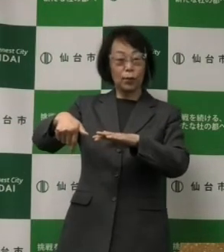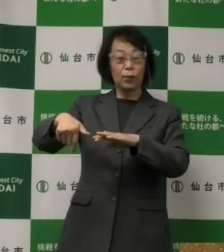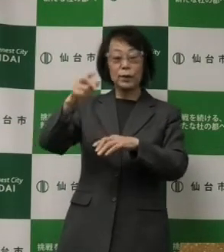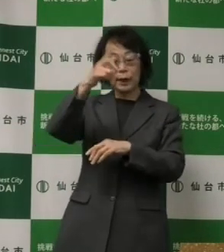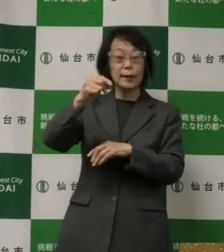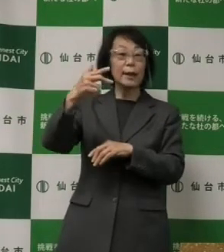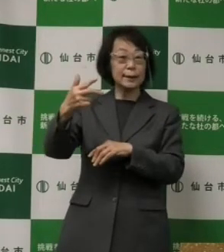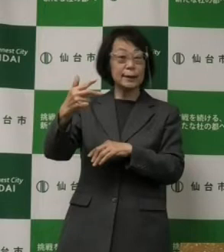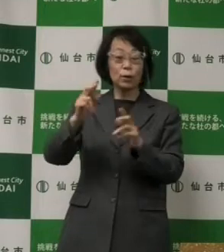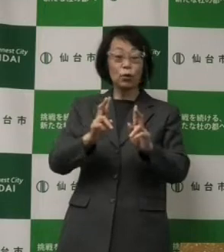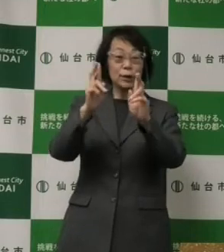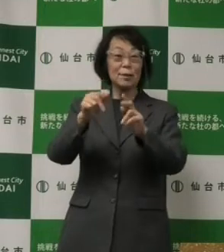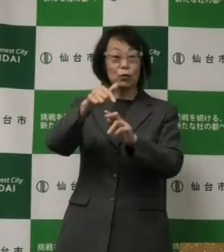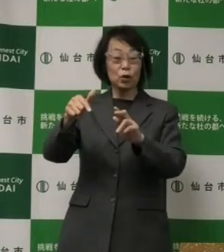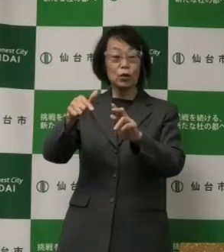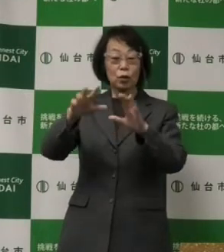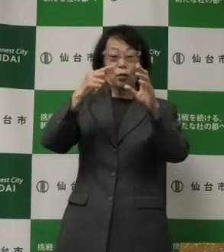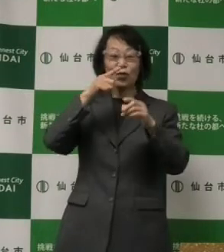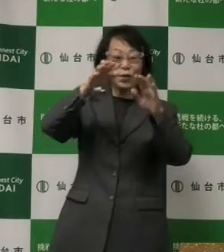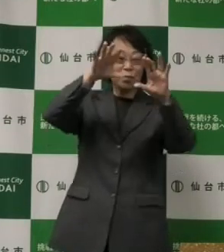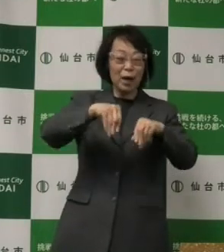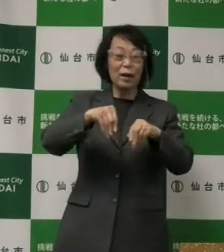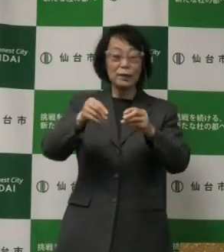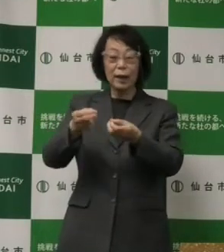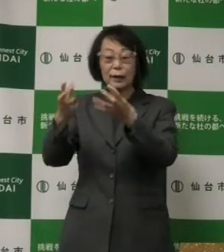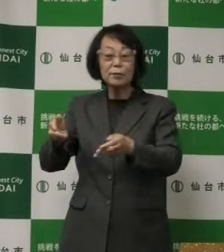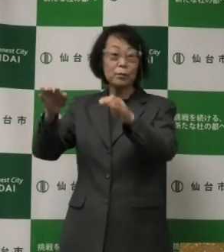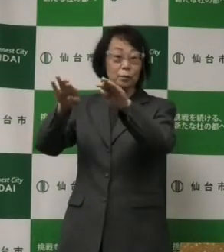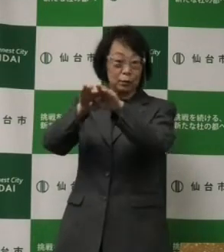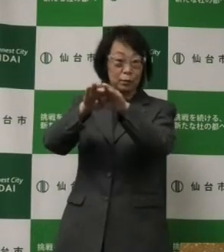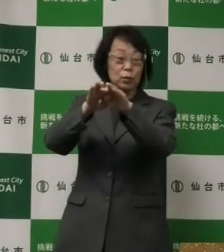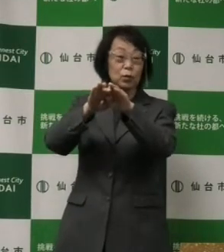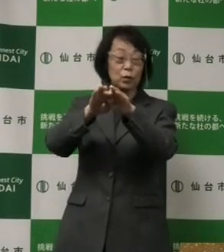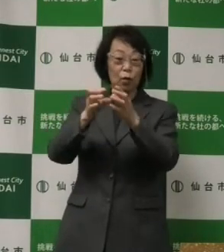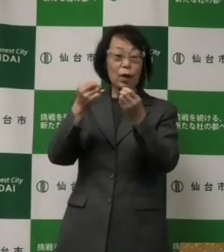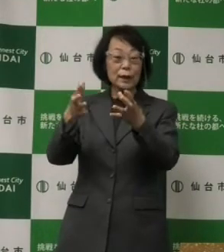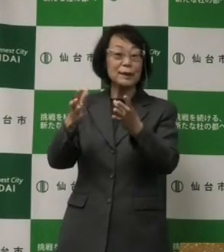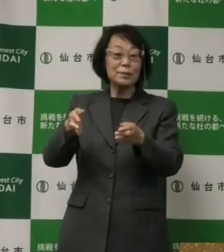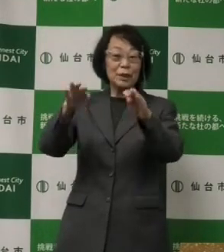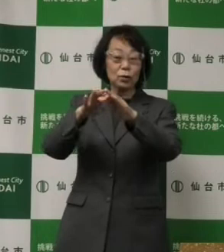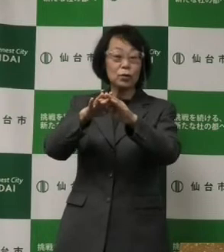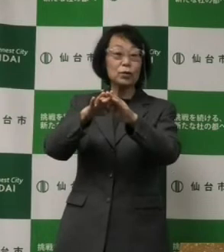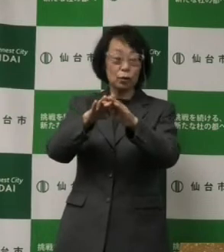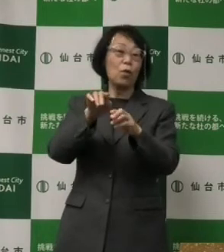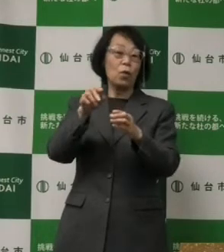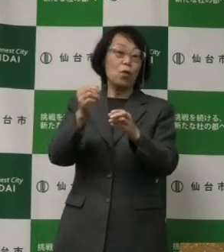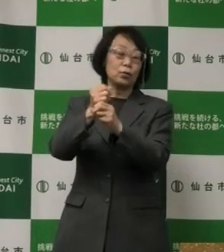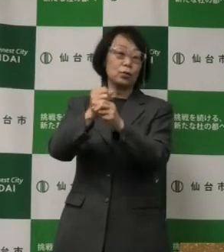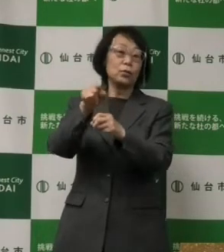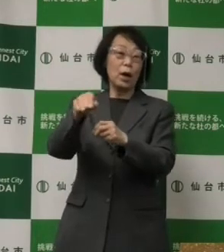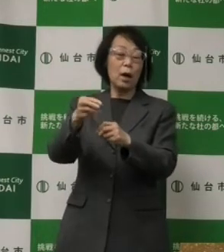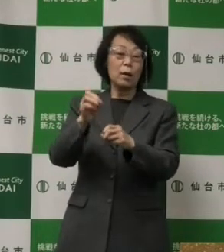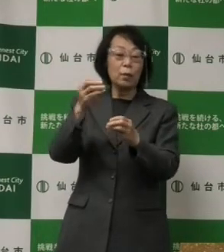仙台市都心部建て替え促進助成金制度を活用した新築ビルへの建て替えは令和2年4